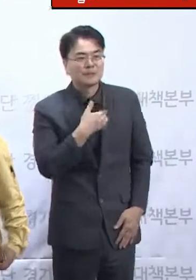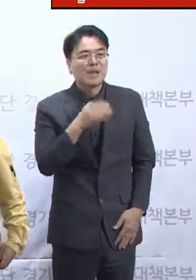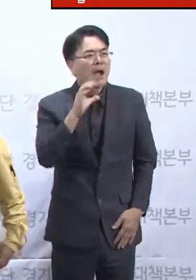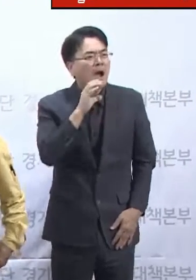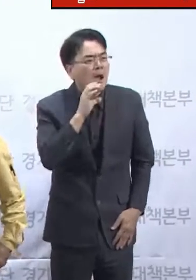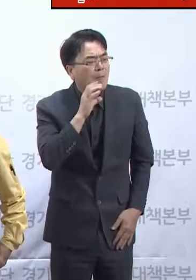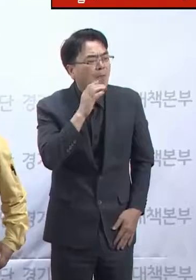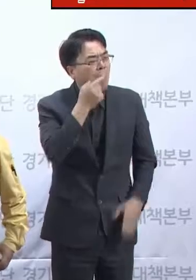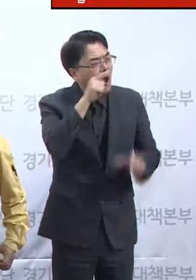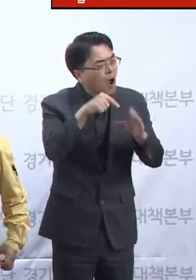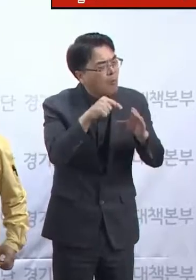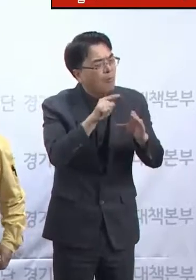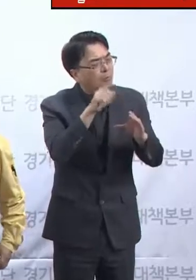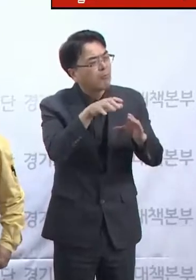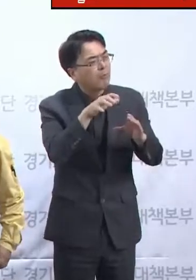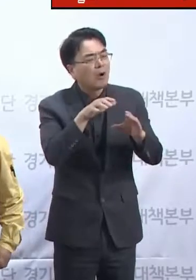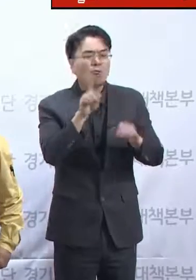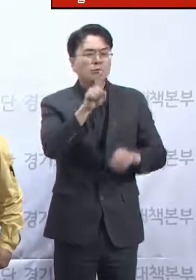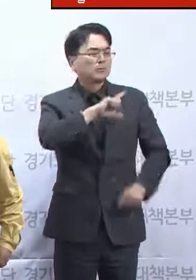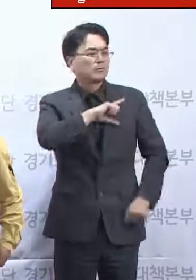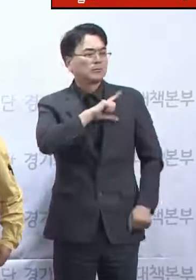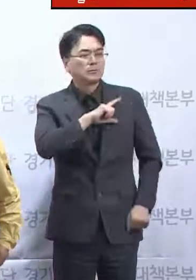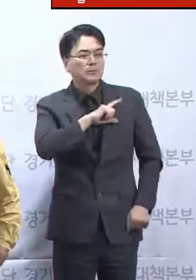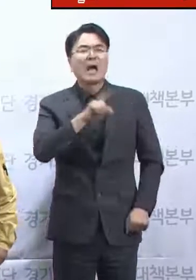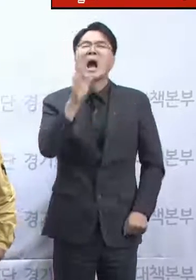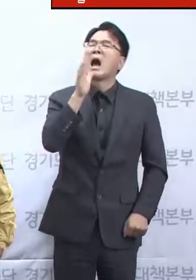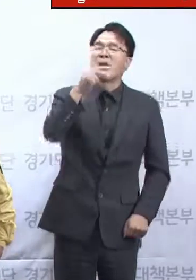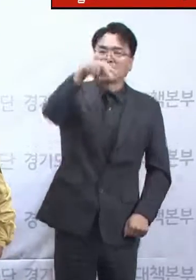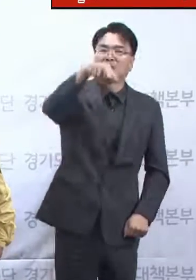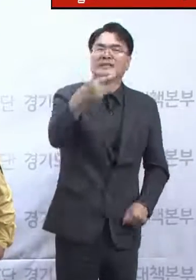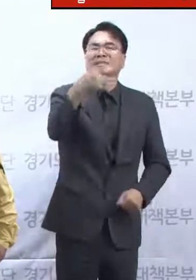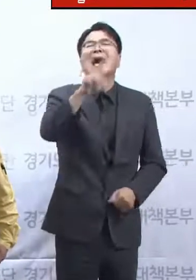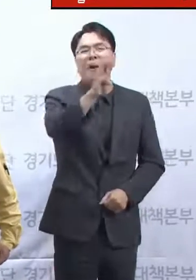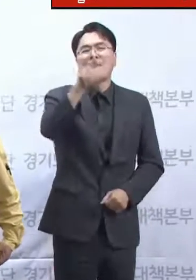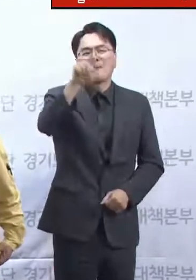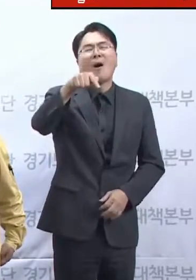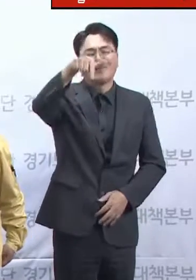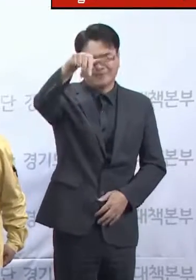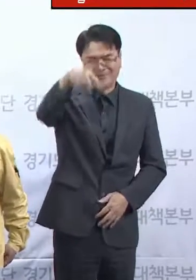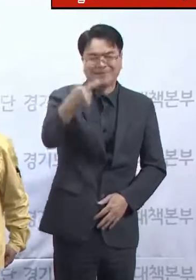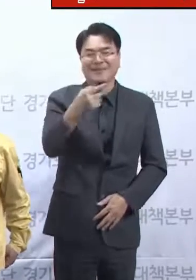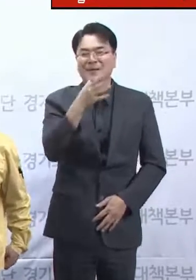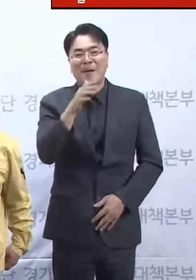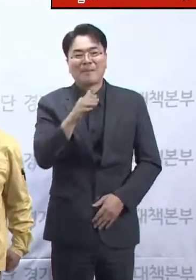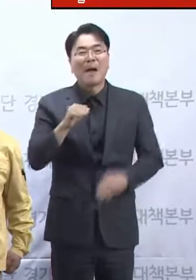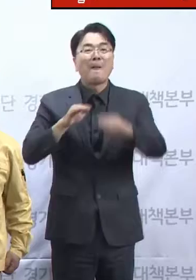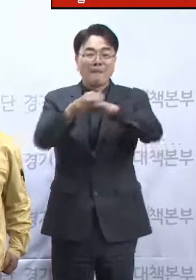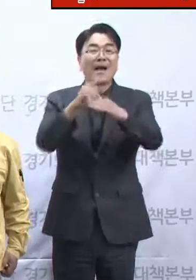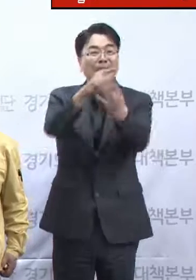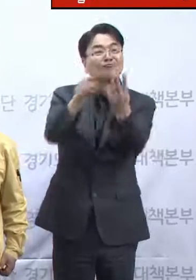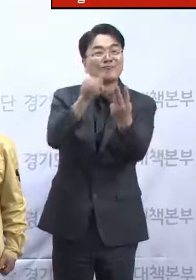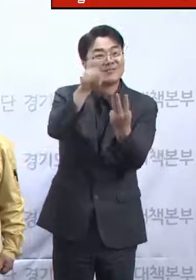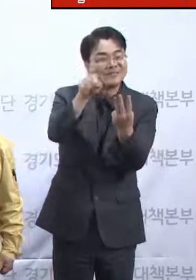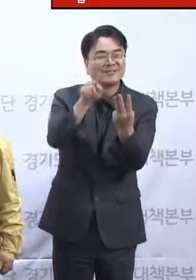카페인지 커피숍 무슨 커피숍이요? 스타벅스. 네, 아시다시피 그 파주의